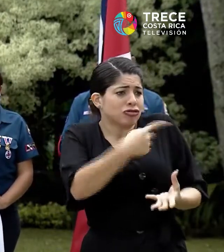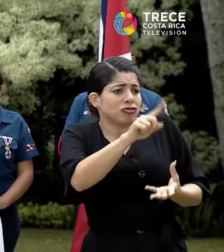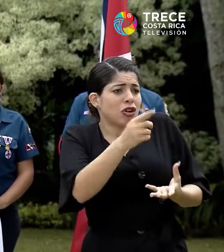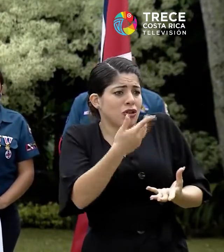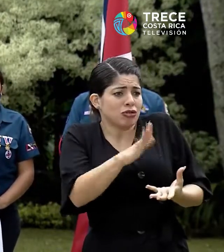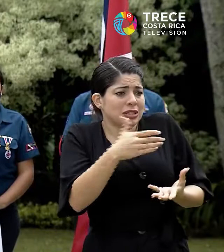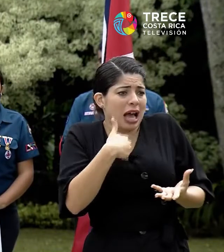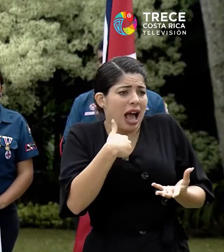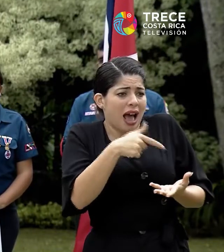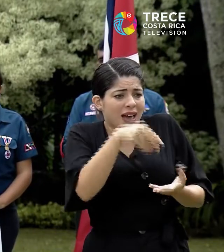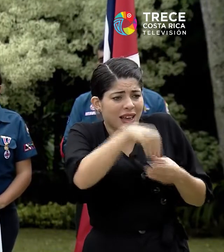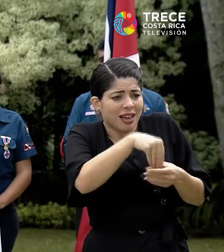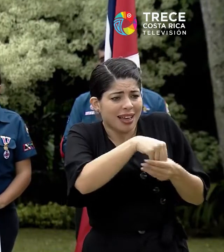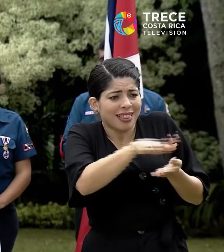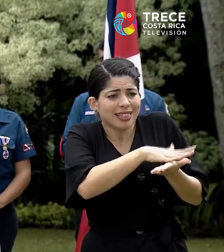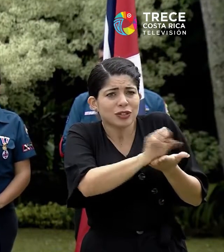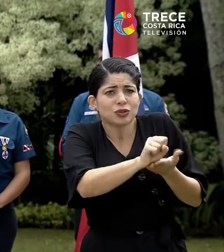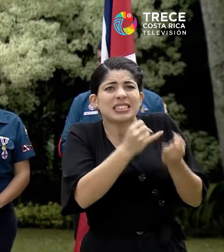usarlas.